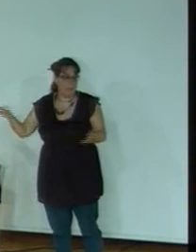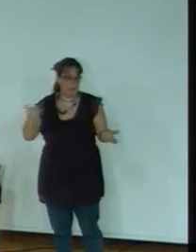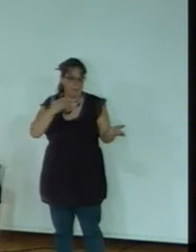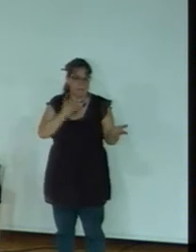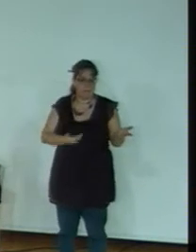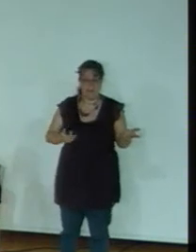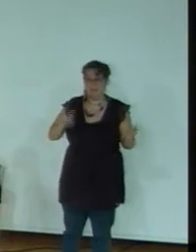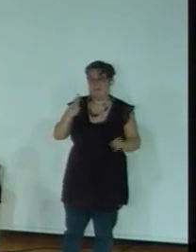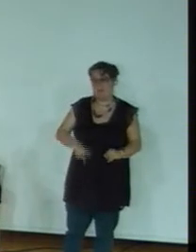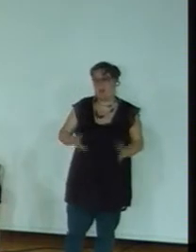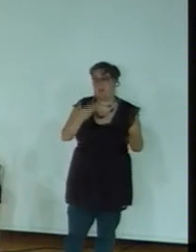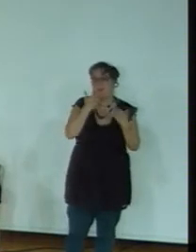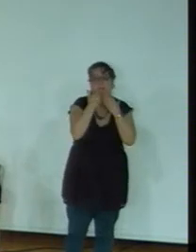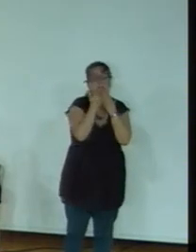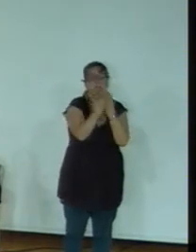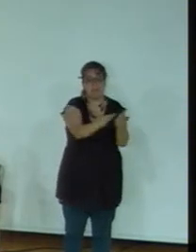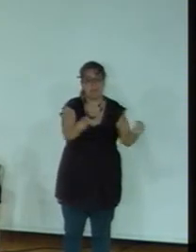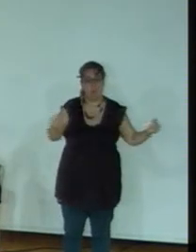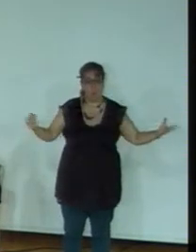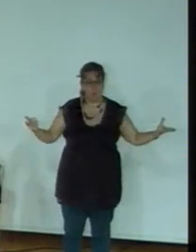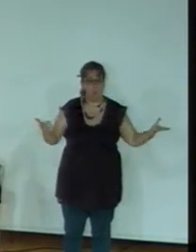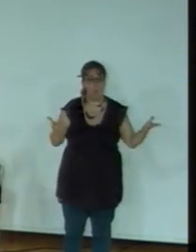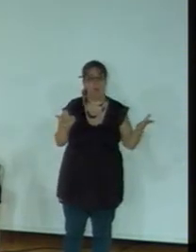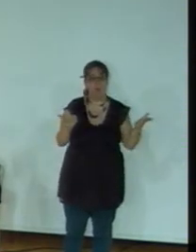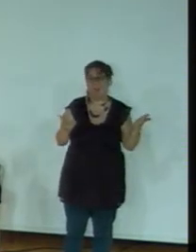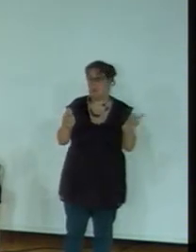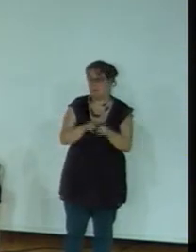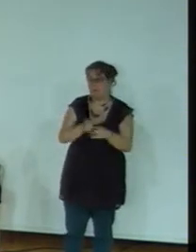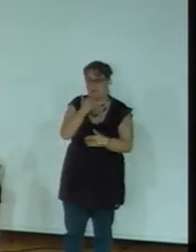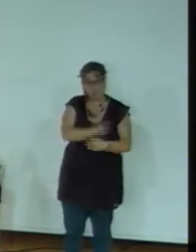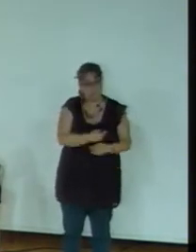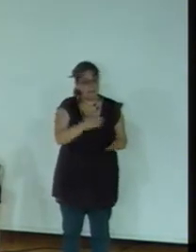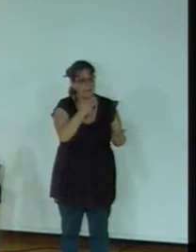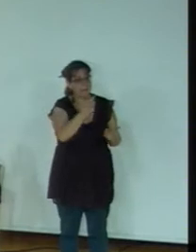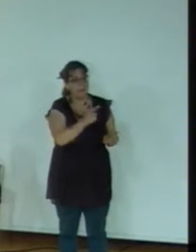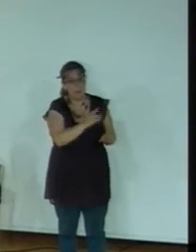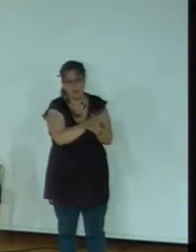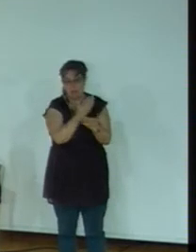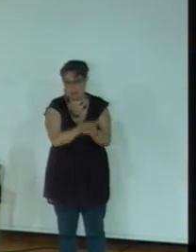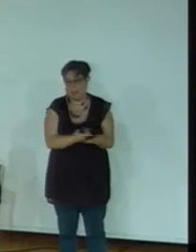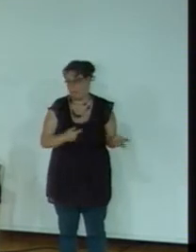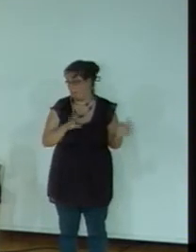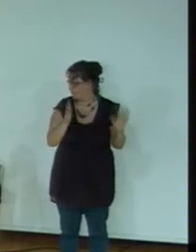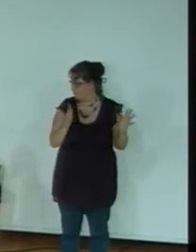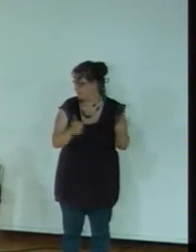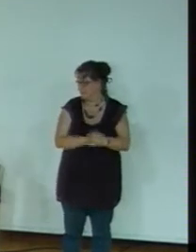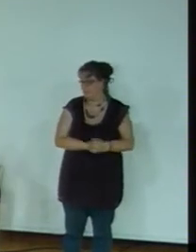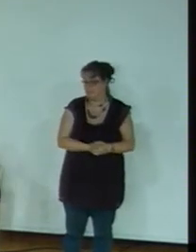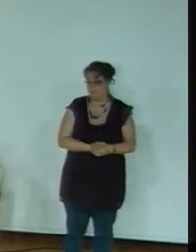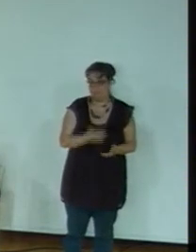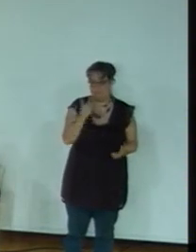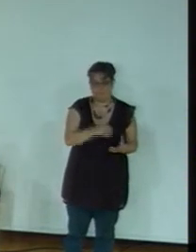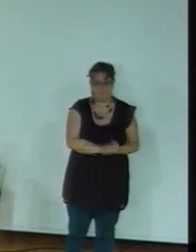Je tiens vraiment à remercier les traducteurs en langue des signes, donc je vais les applaudir à leur manière.